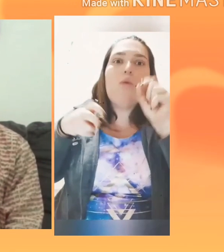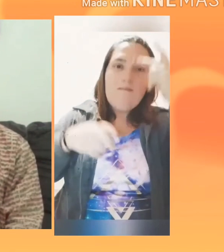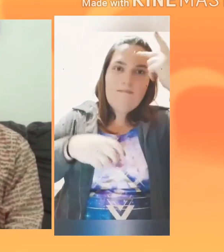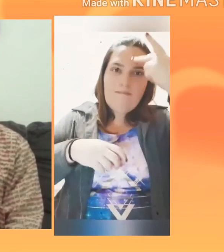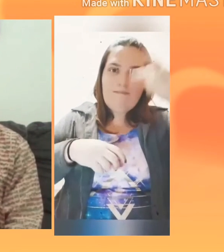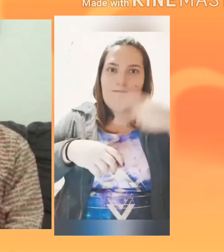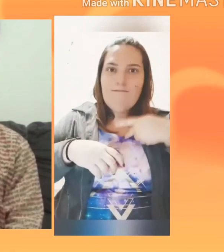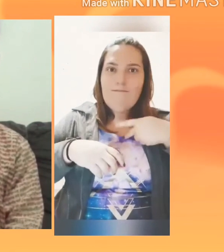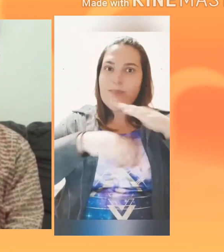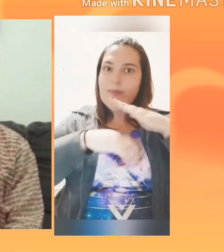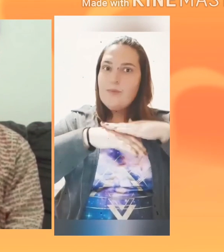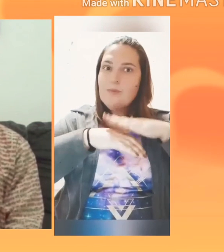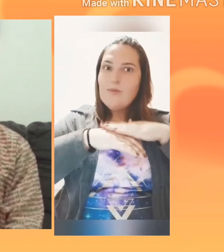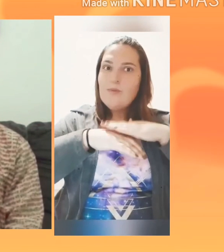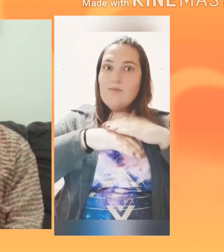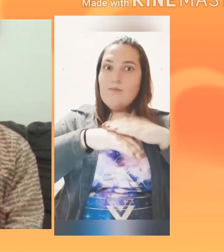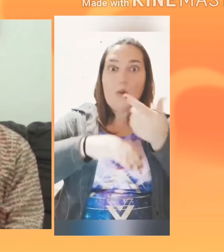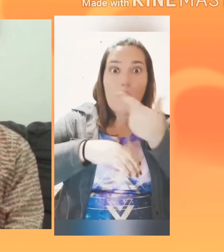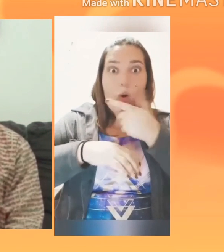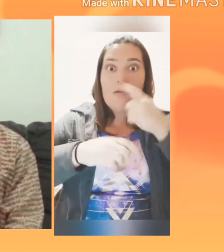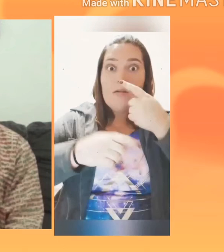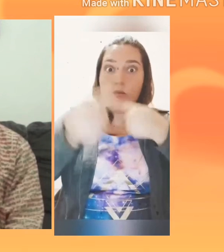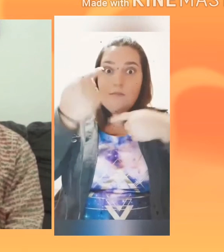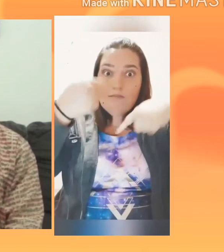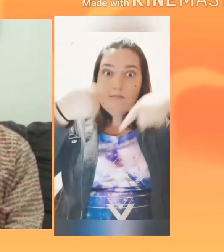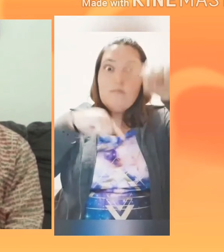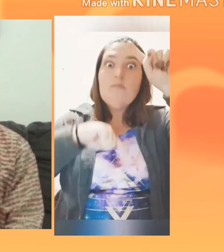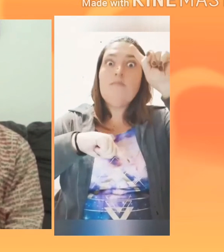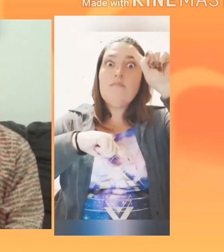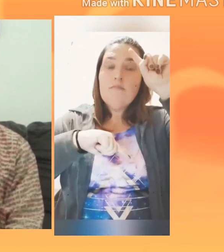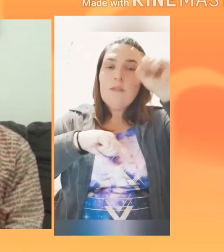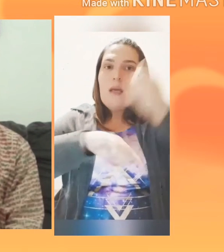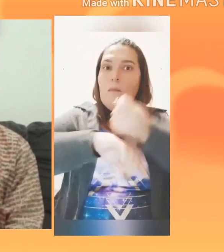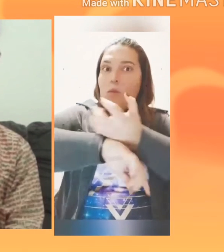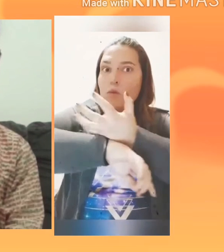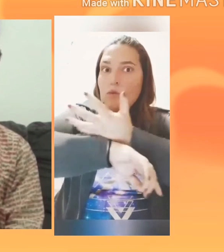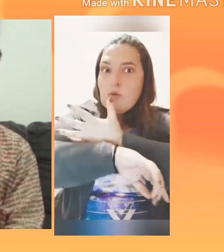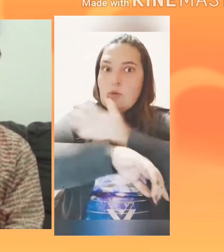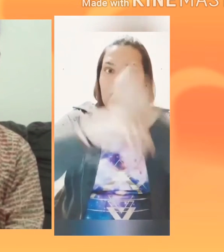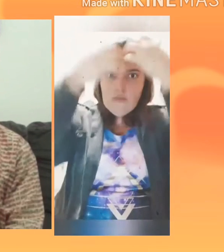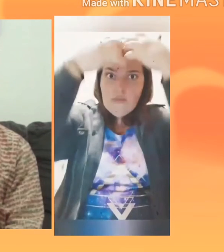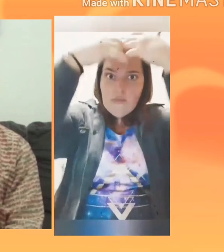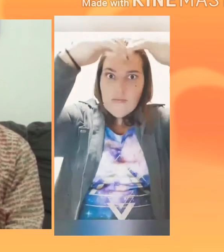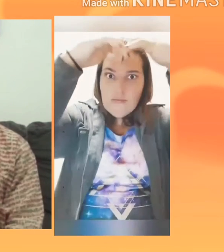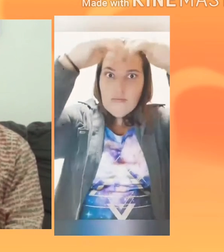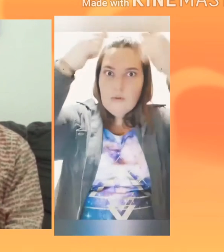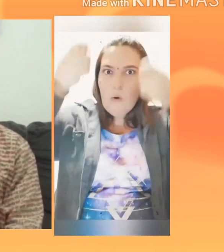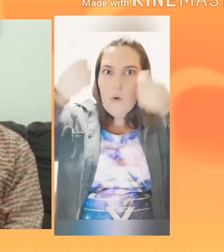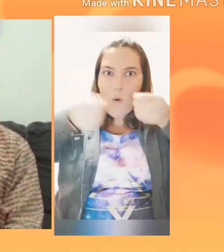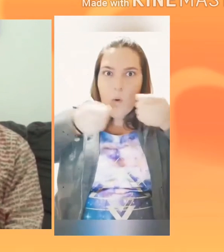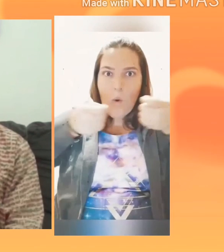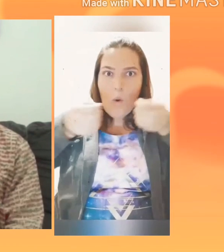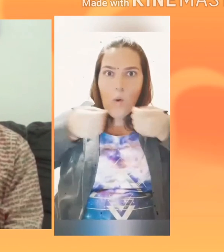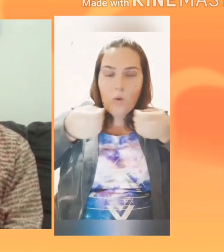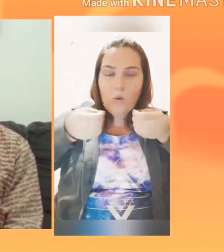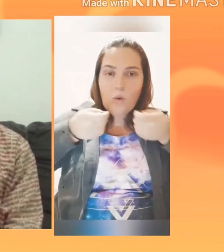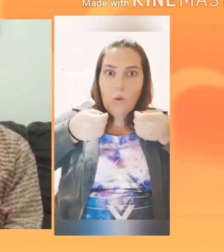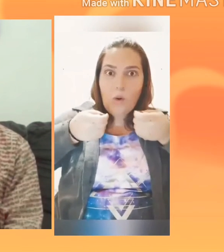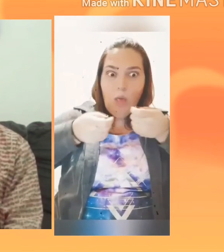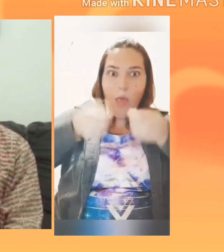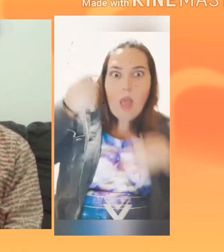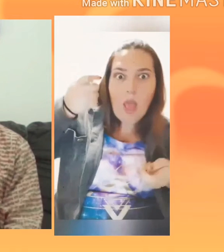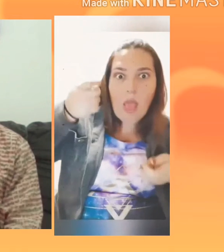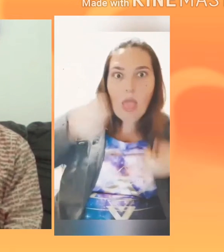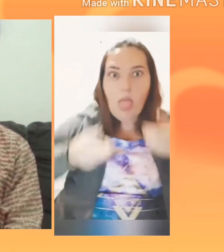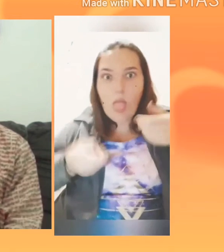estabilidade emocional e mental, esse autocontrole que eu havia perdido de vista, que estava tanto me atormentando, só ia poder